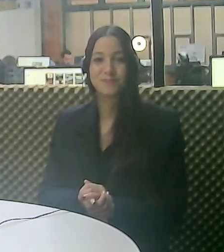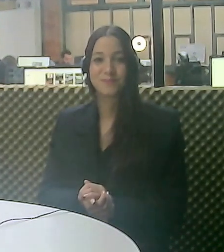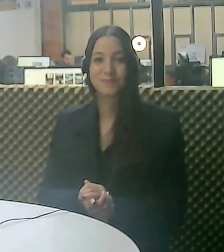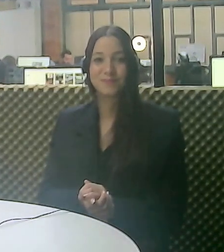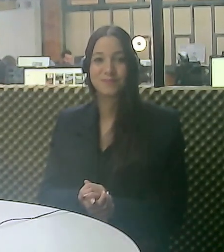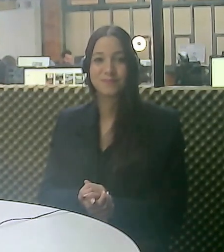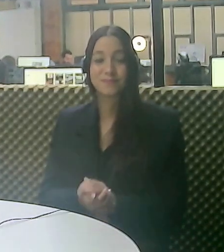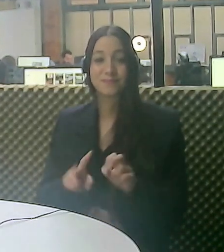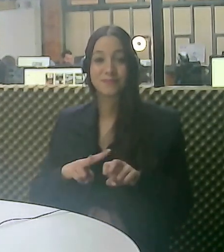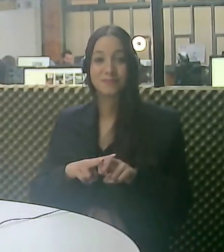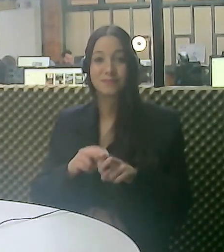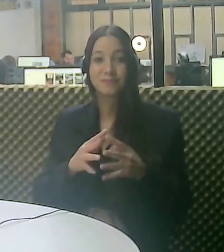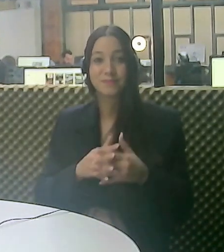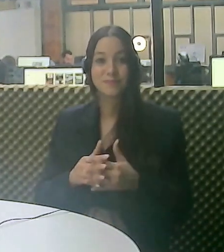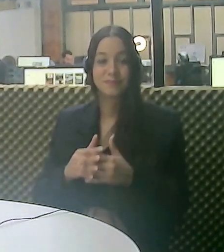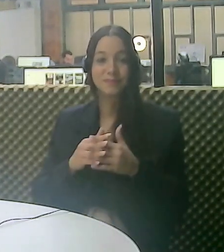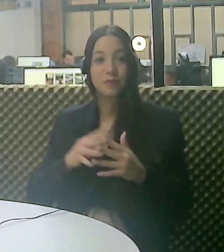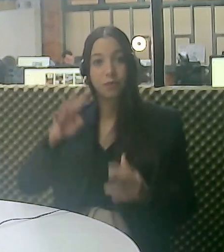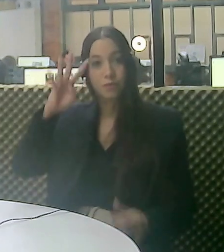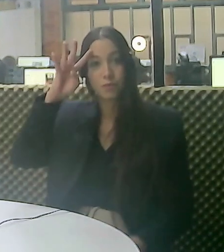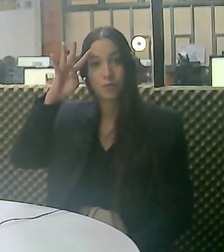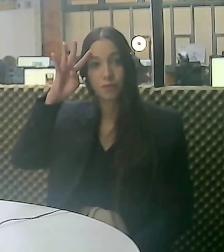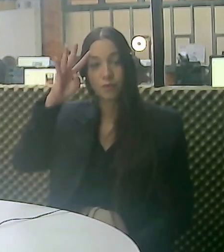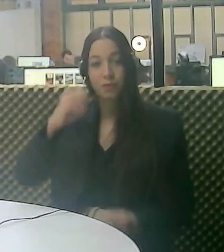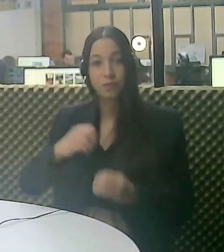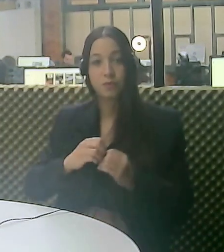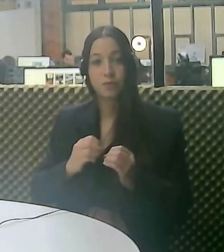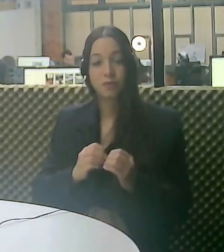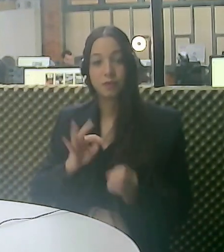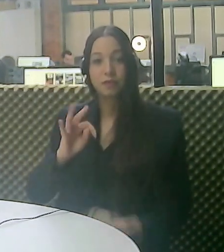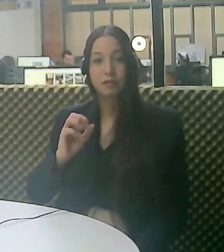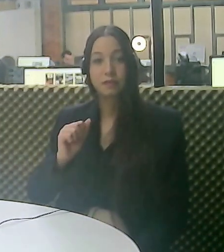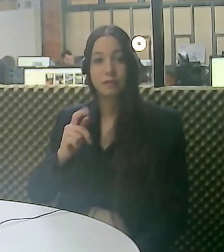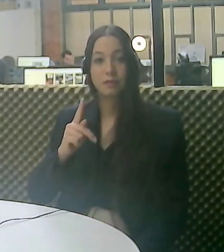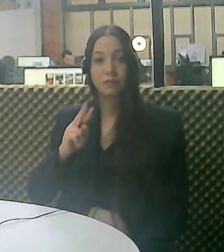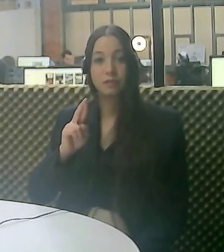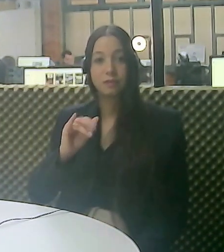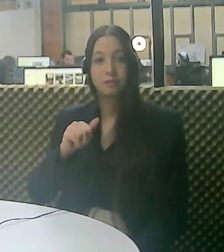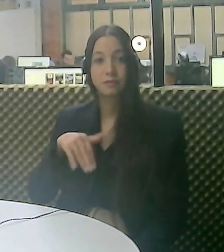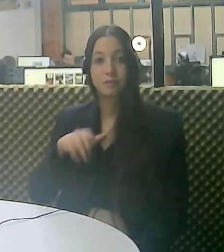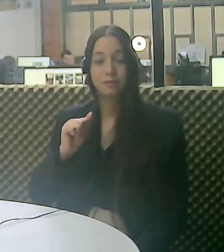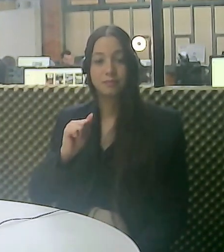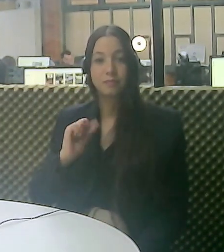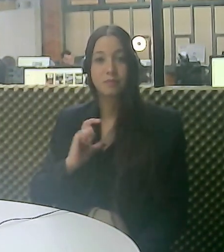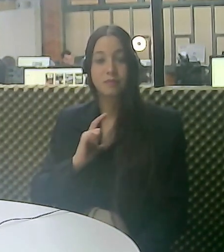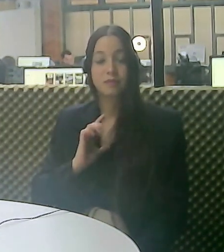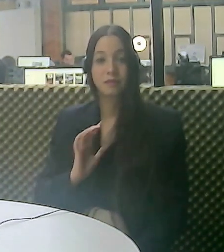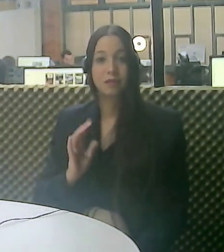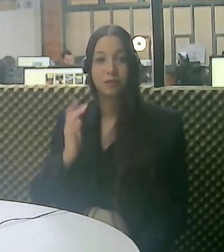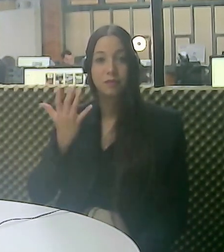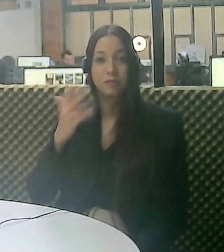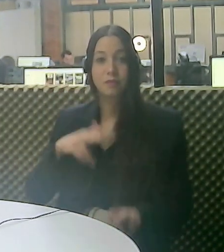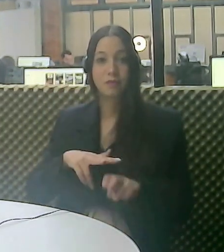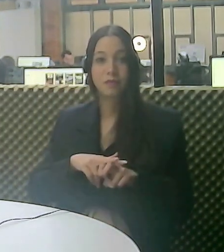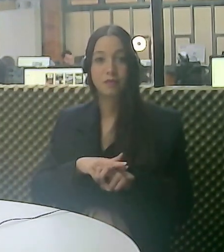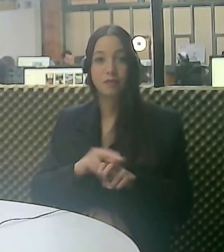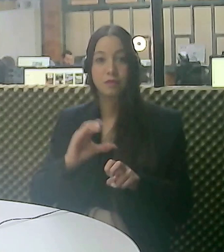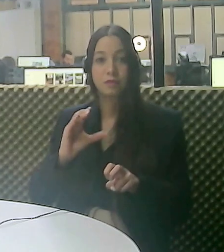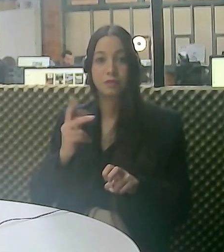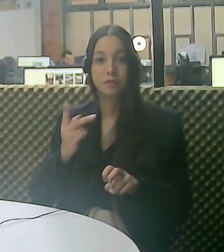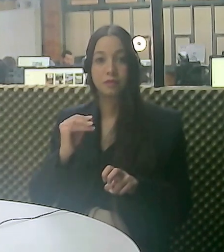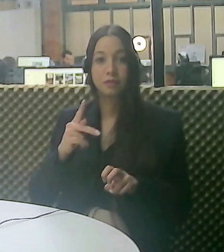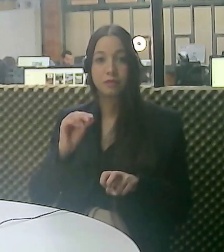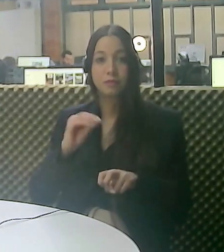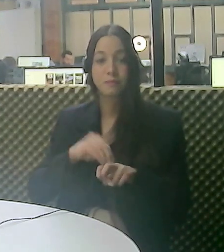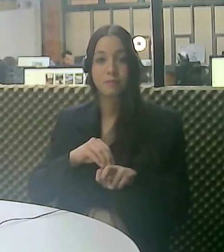O Castramóvel estará nesta quarta-feira no distrito de Tapuirama. Serão realizadas a castração e a